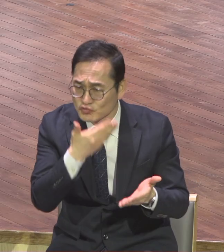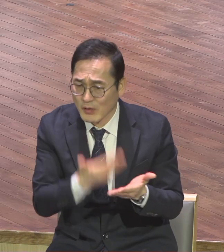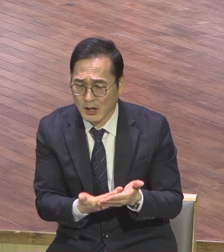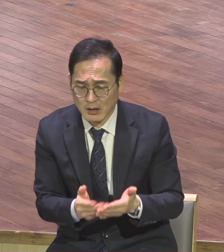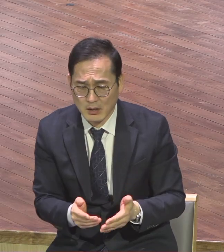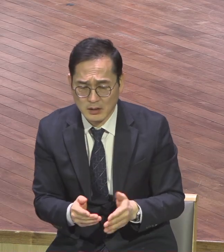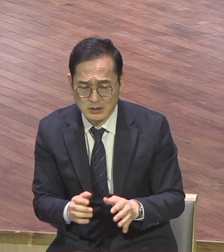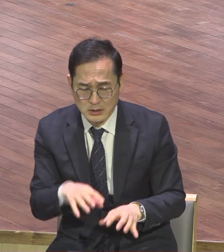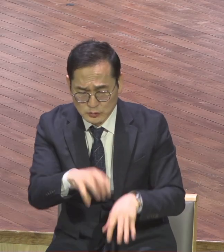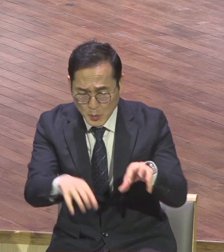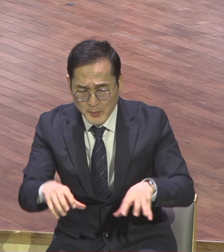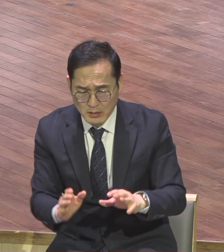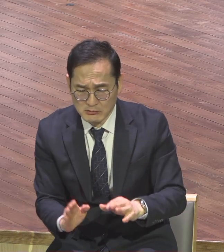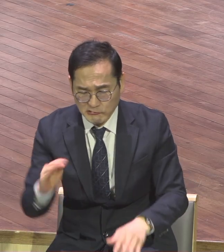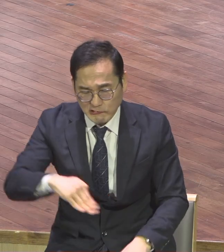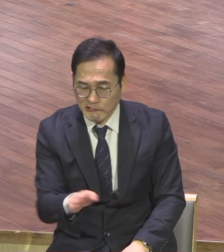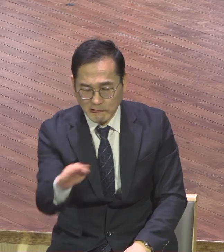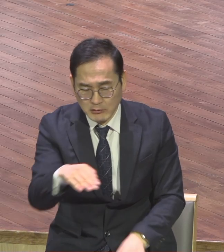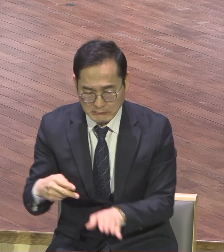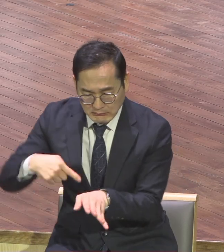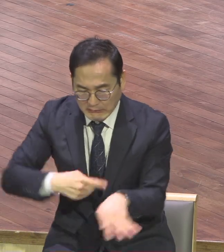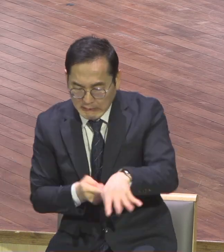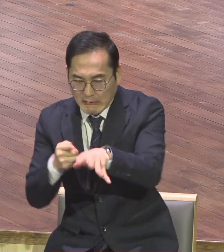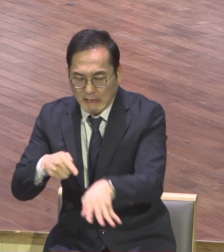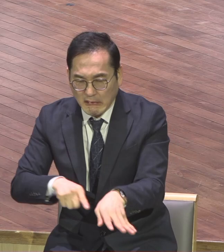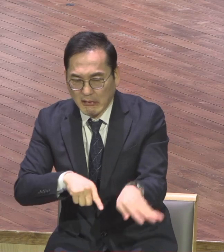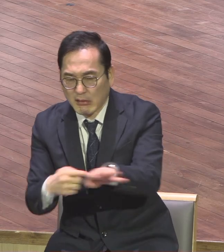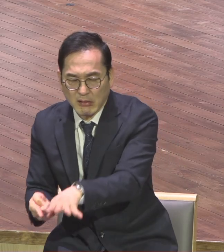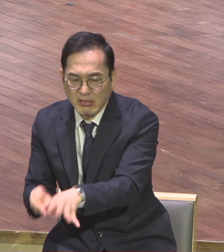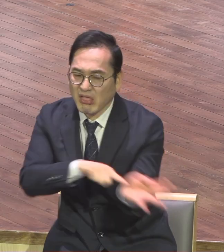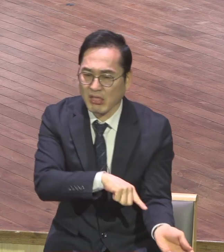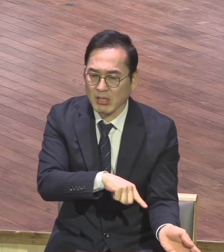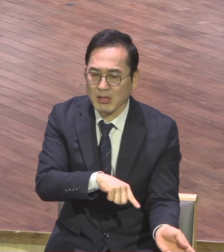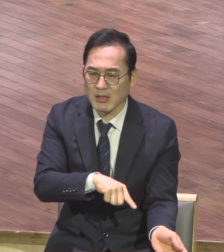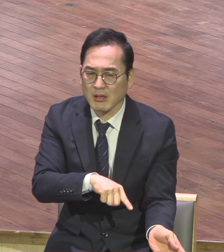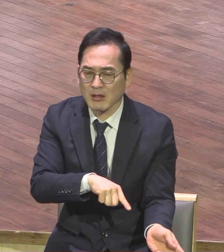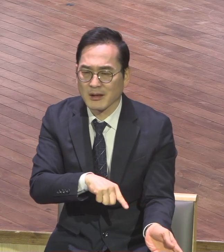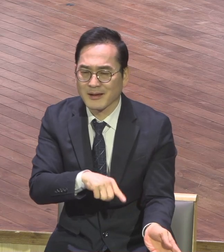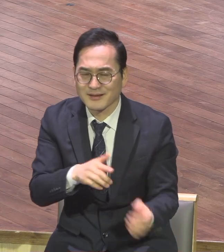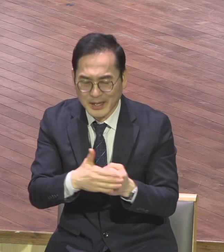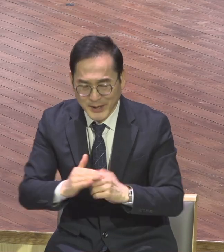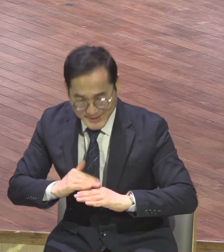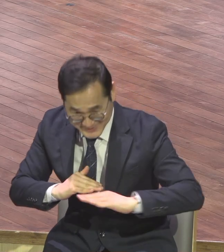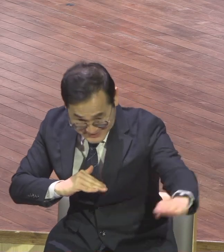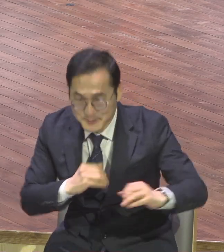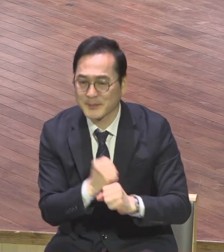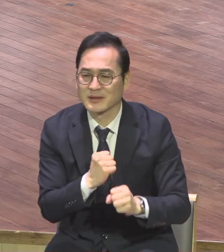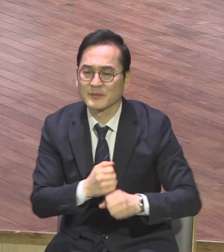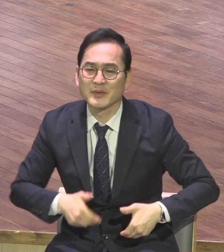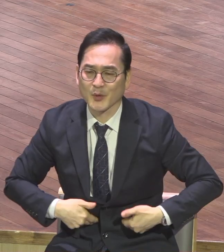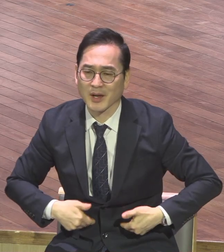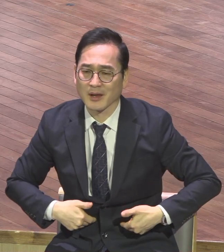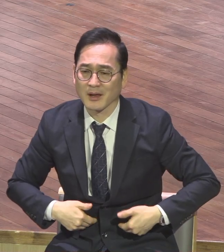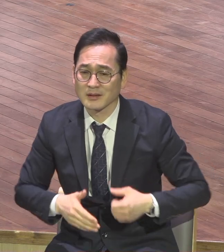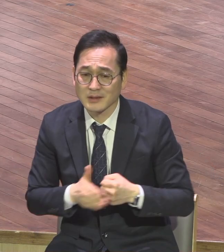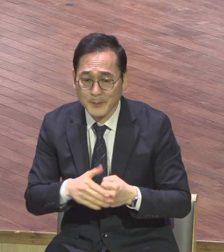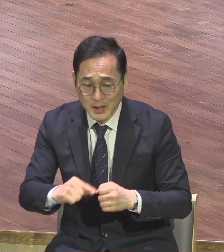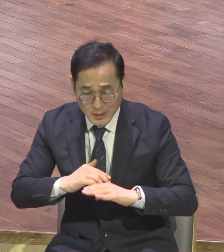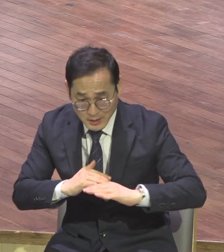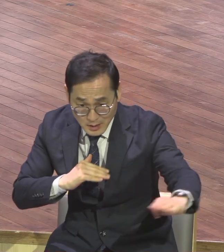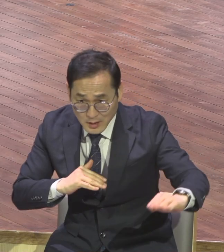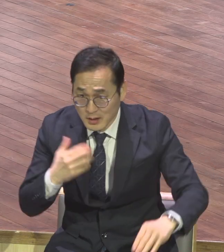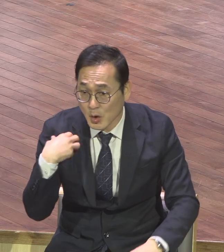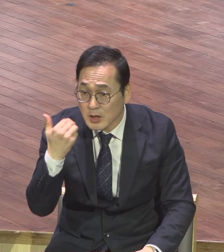모든 걸림돌을 다 제거하고 확실하게 도로를 닦아놓은 역할을 누가 했냐? 로마 공병대가 했어요.